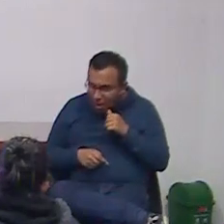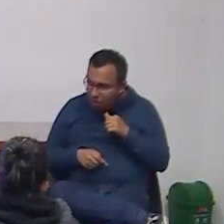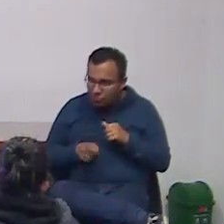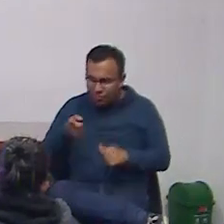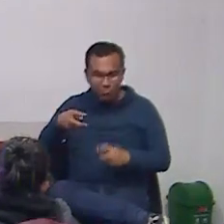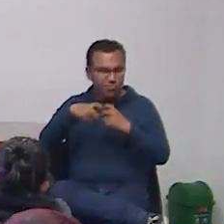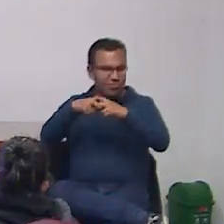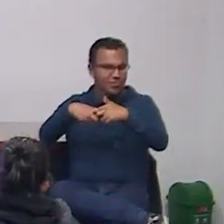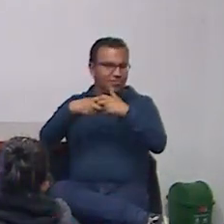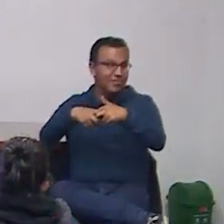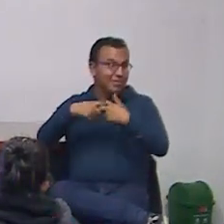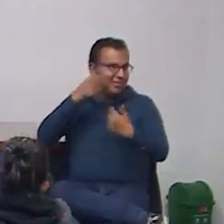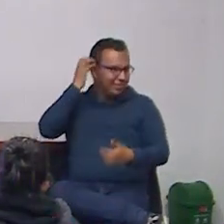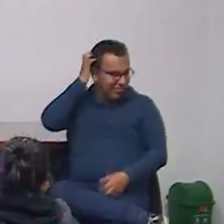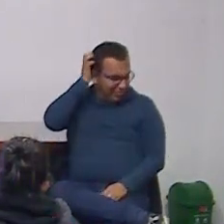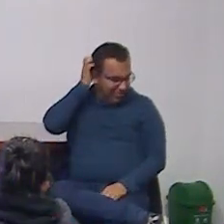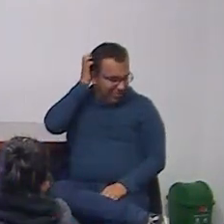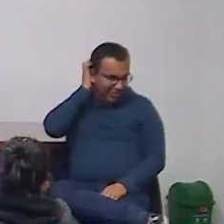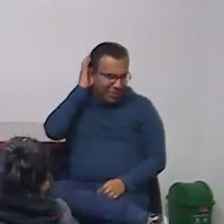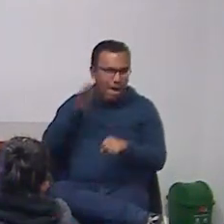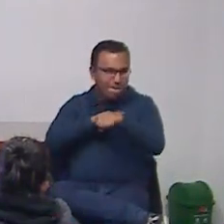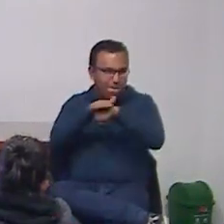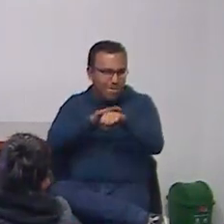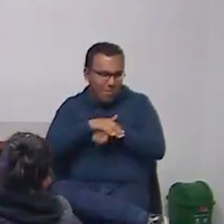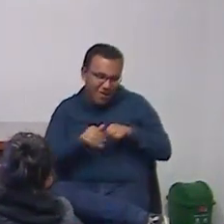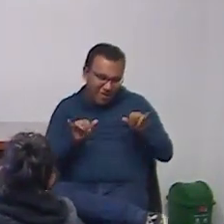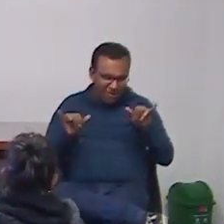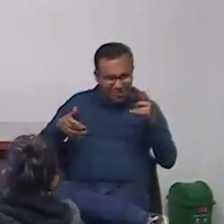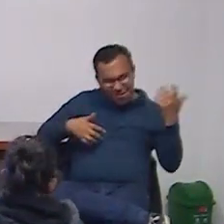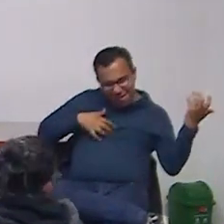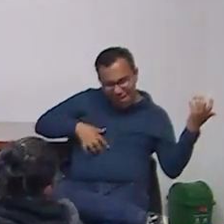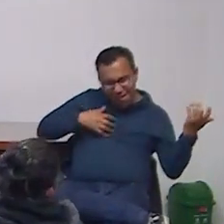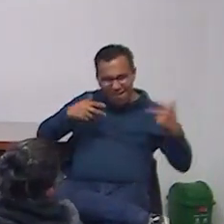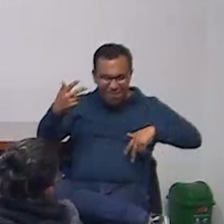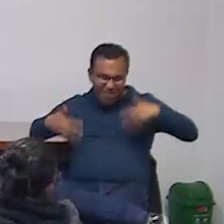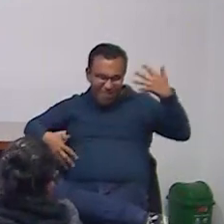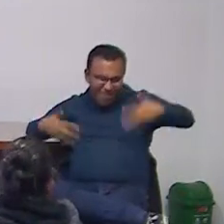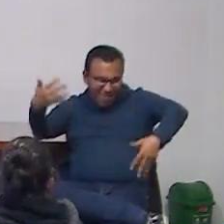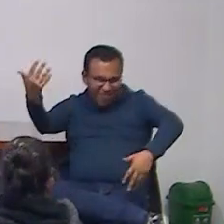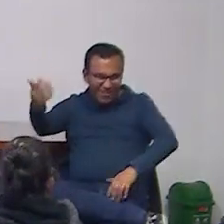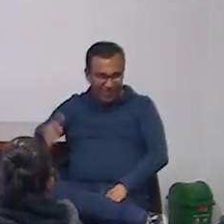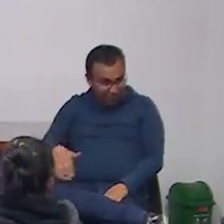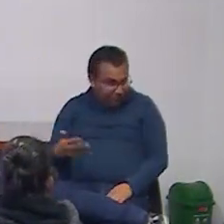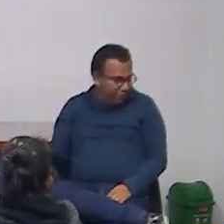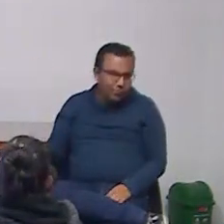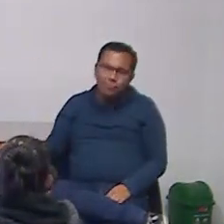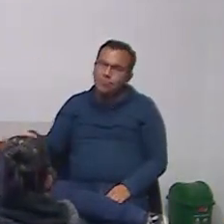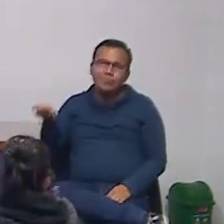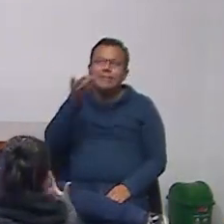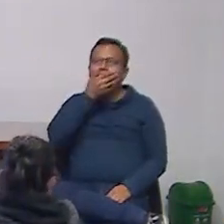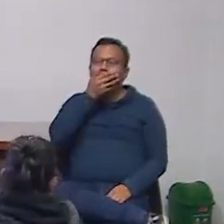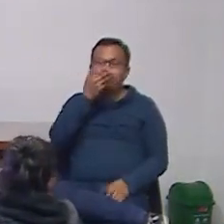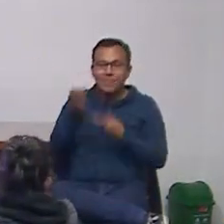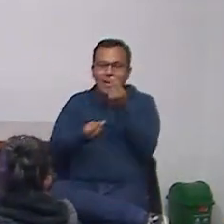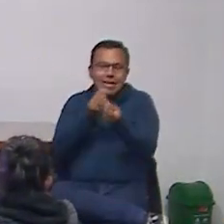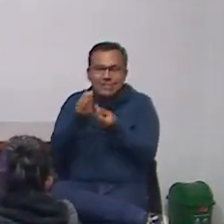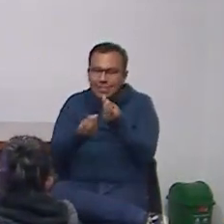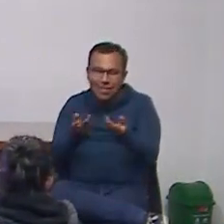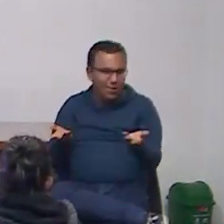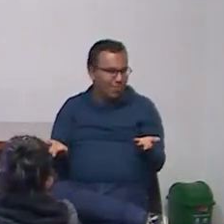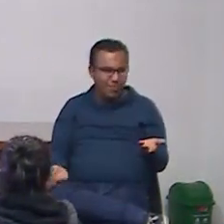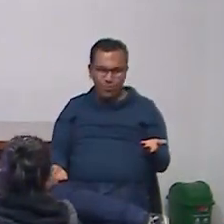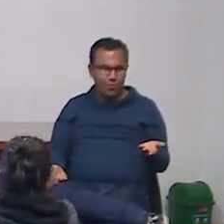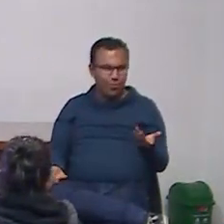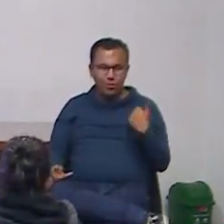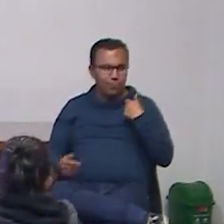muev jandel O Wilson y jambal no sé pero pero pero qué hacemos si eso le funciona y lo